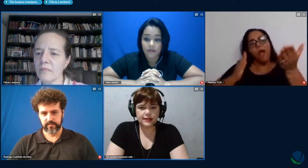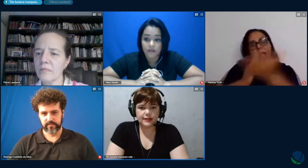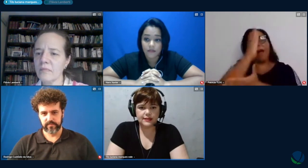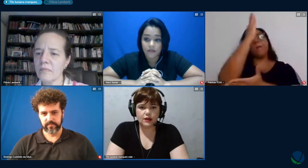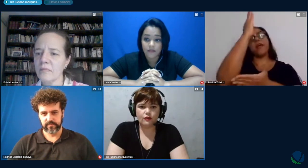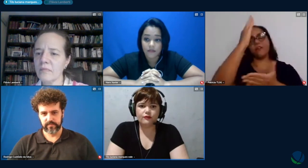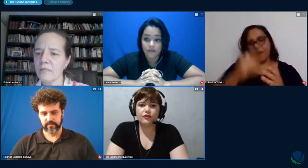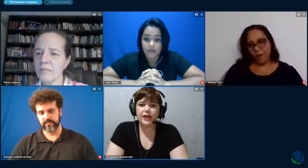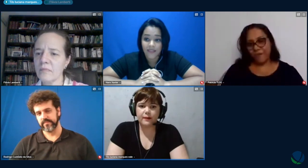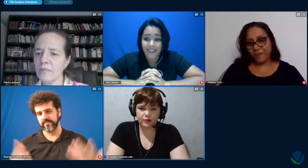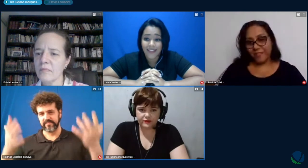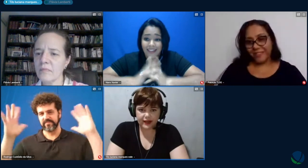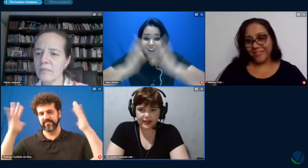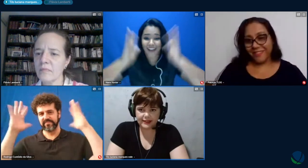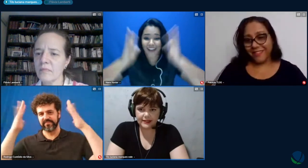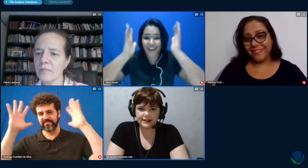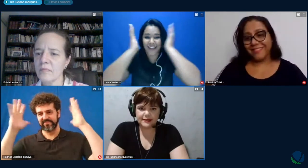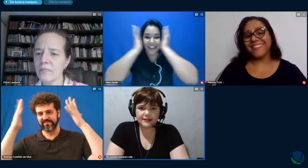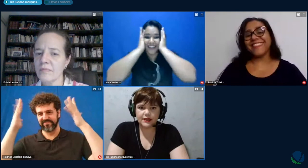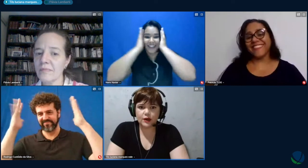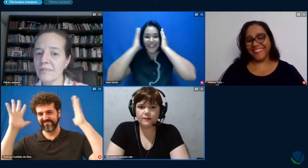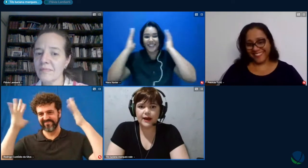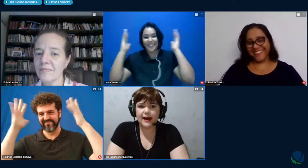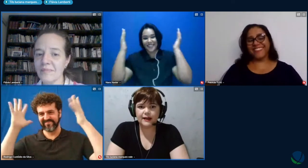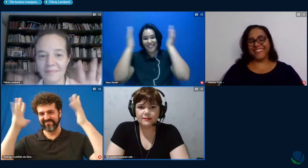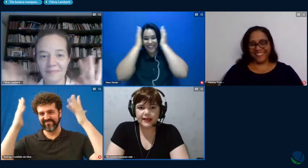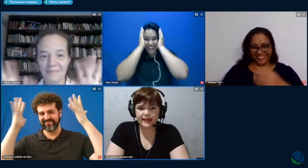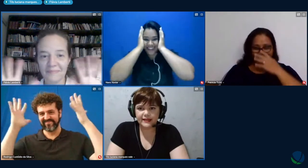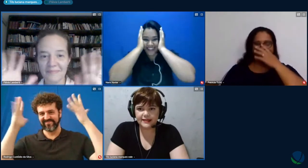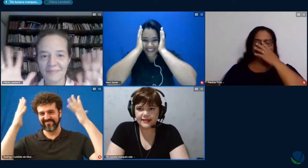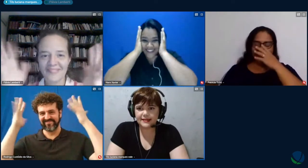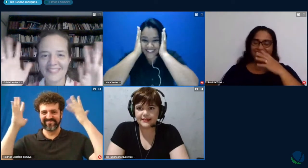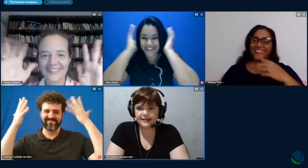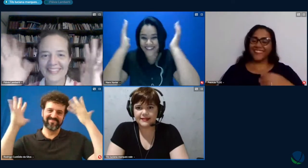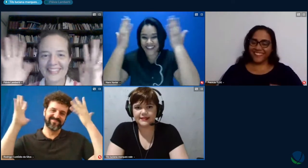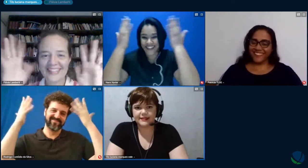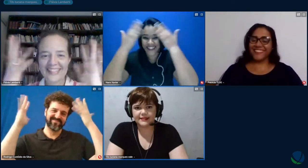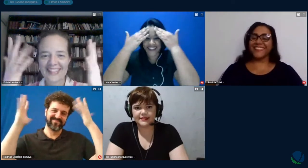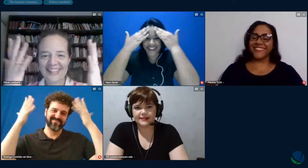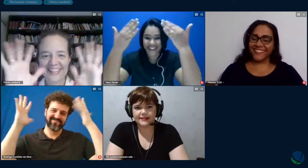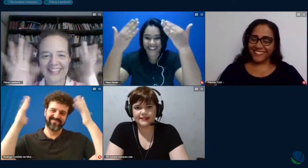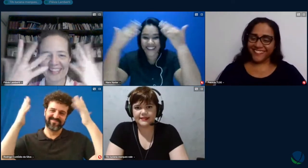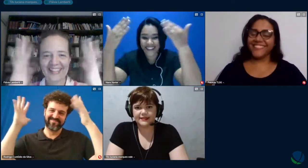que sua dissertação foi aprovada, então, parabéns.